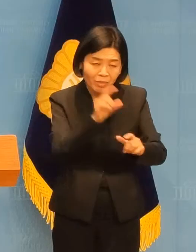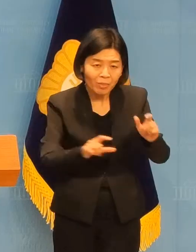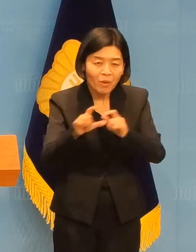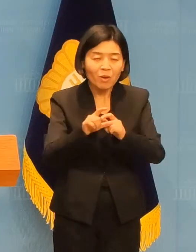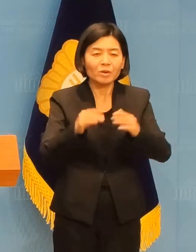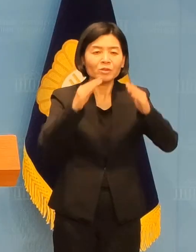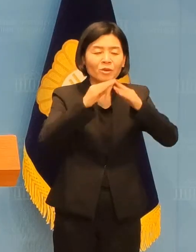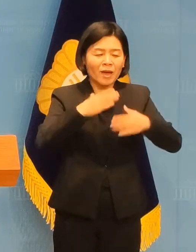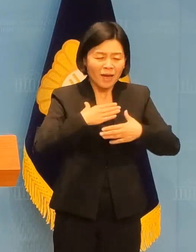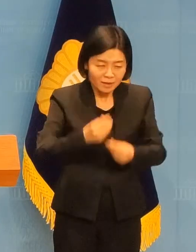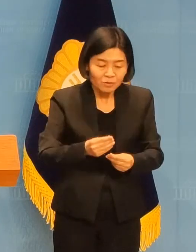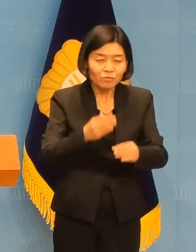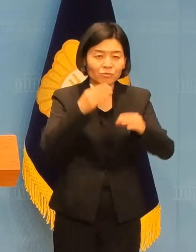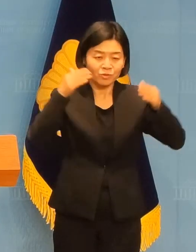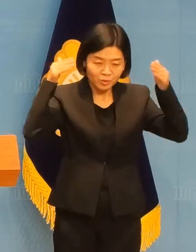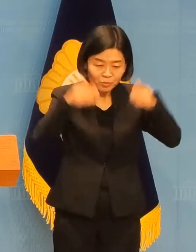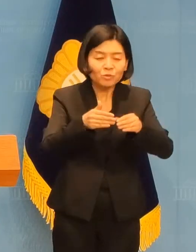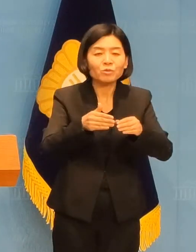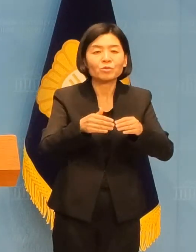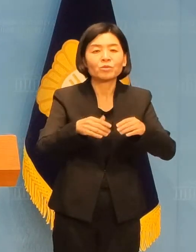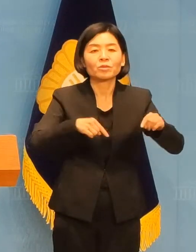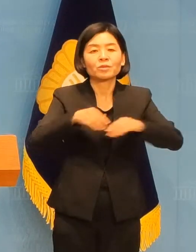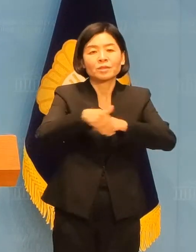주택 정책 전환이 시급합니다.